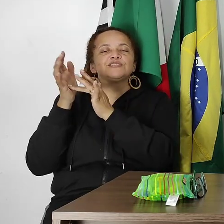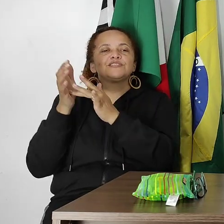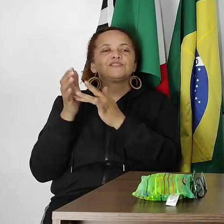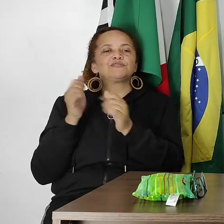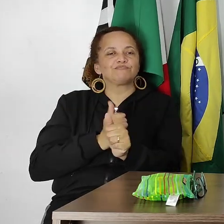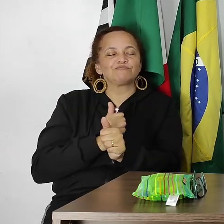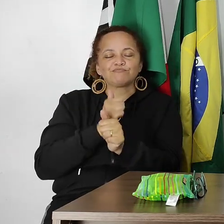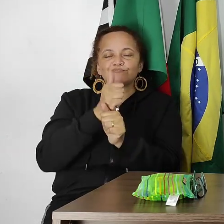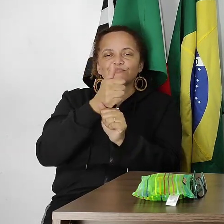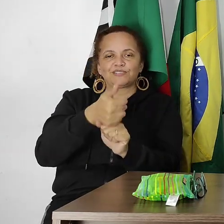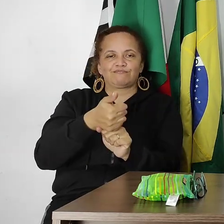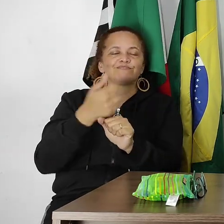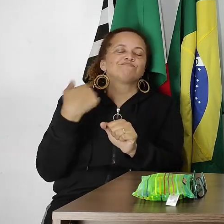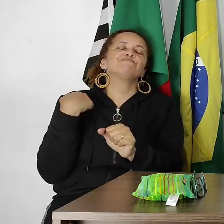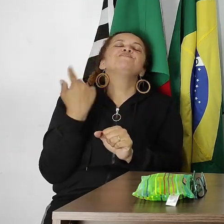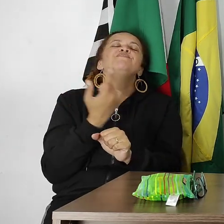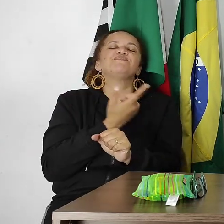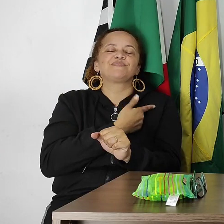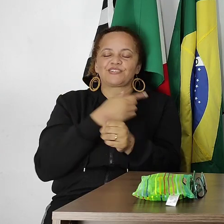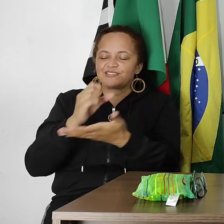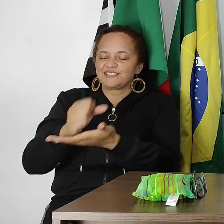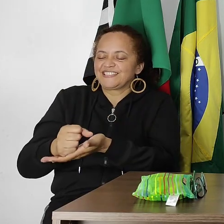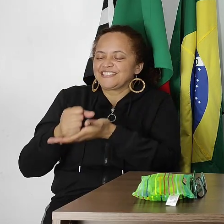salvos. E nos